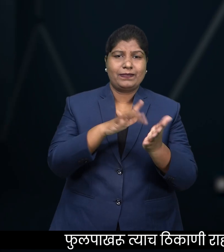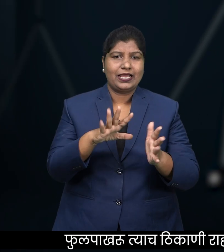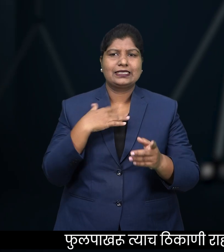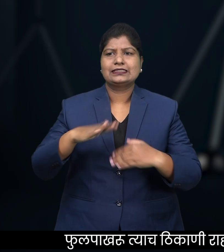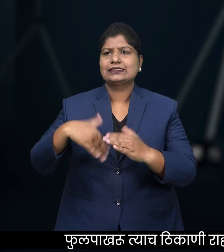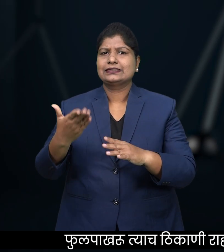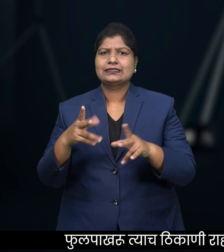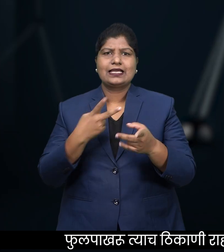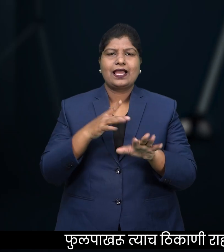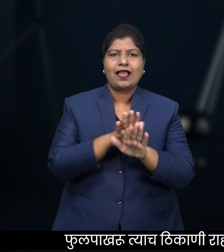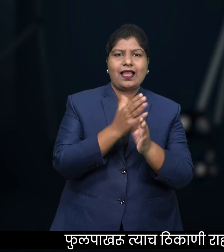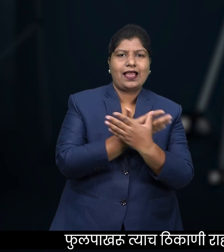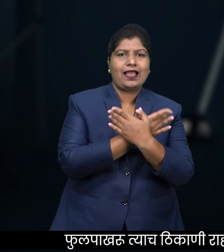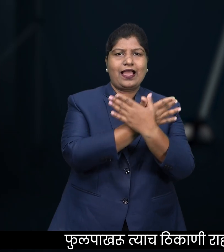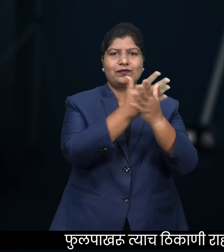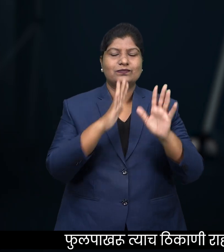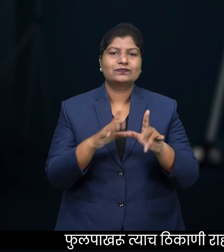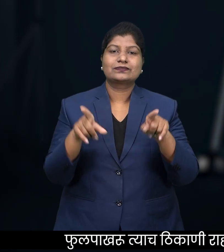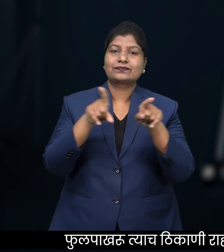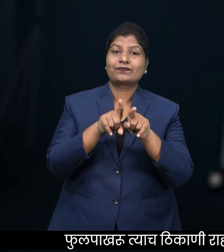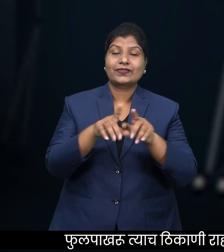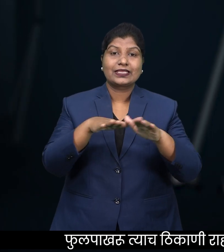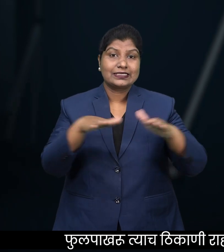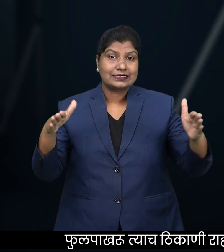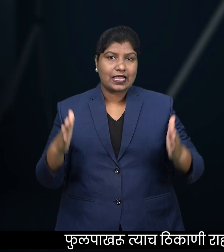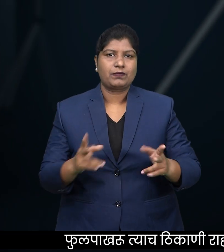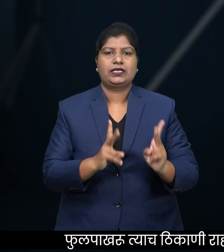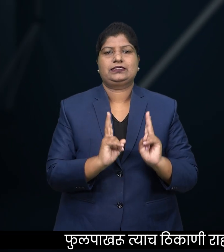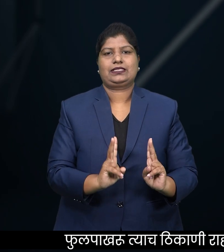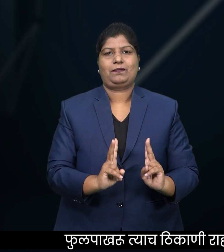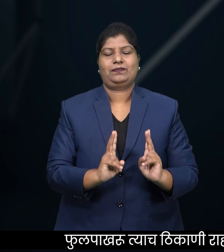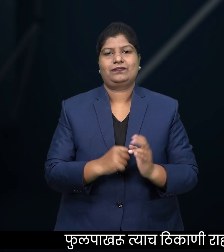फुलपाखरू त्याच ठिकाणी राहत नाही, तर टेबल त्याच ठिकाणी असते।